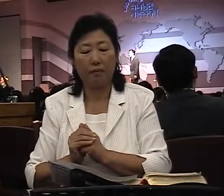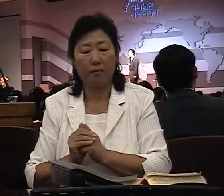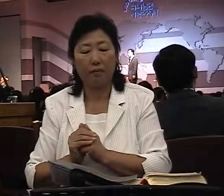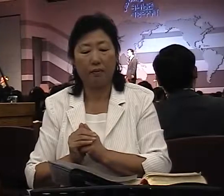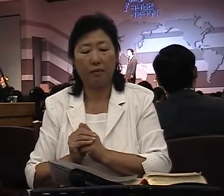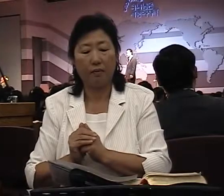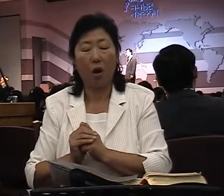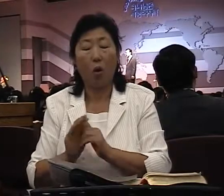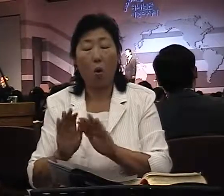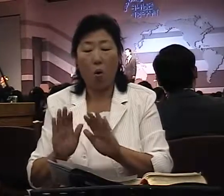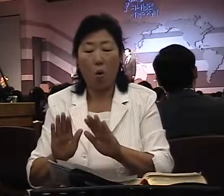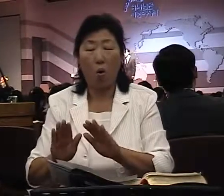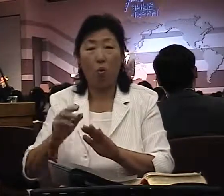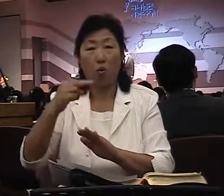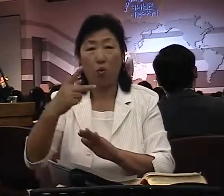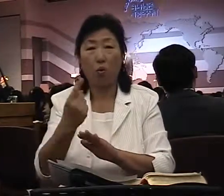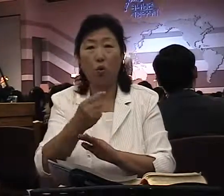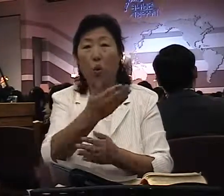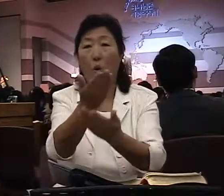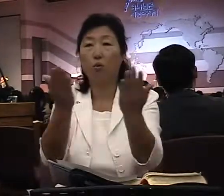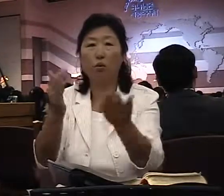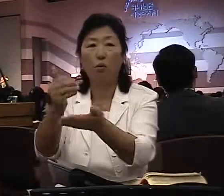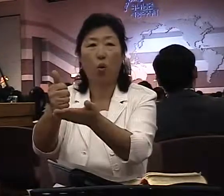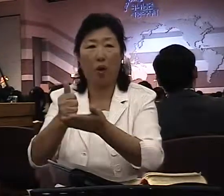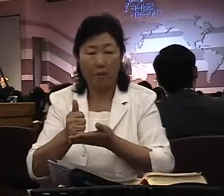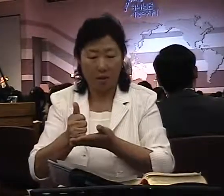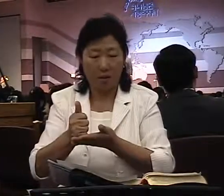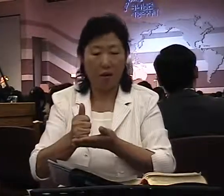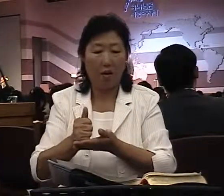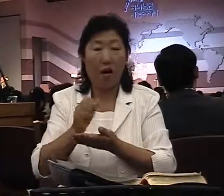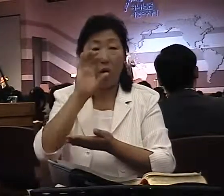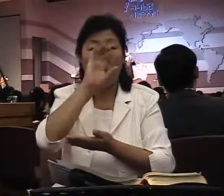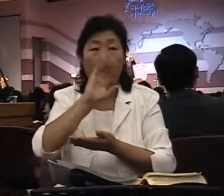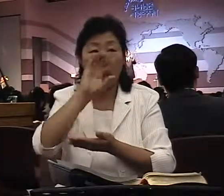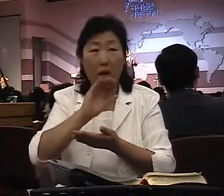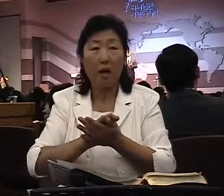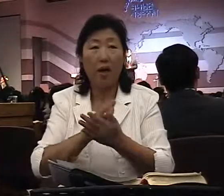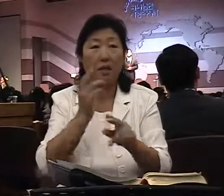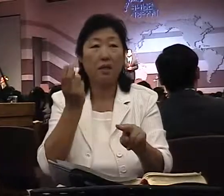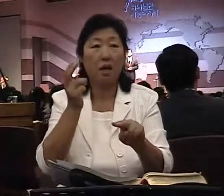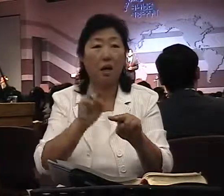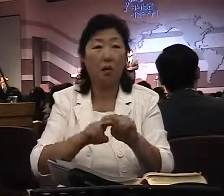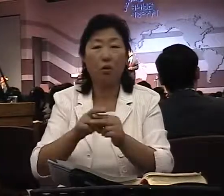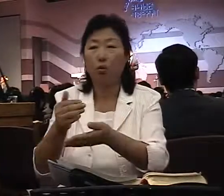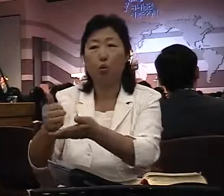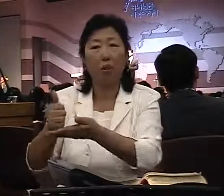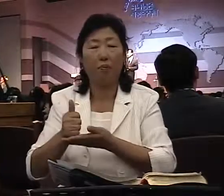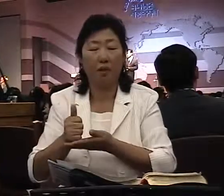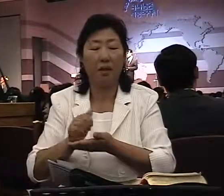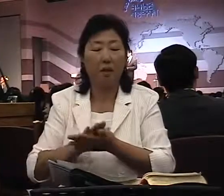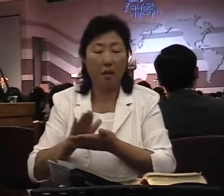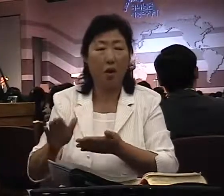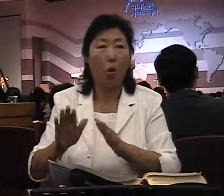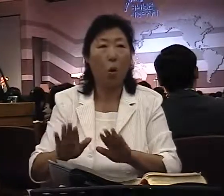그래서 오늘도 여러분들을 초대합니다. 훈련의 자리로 여러분들을 초대합니다. 오늘까지 등록할 수